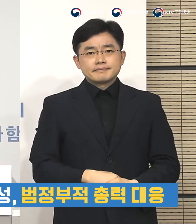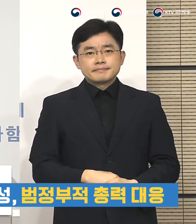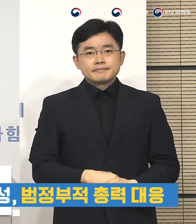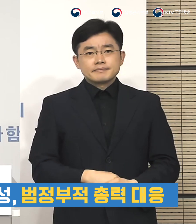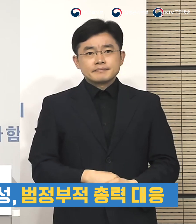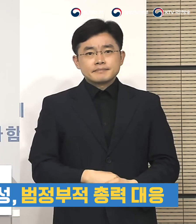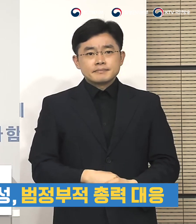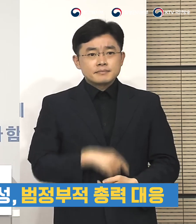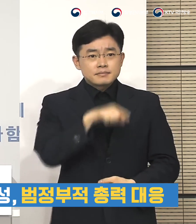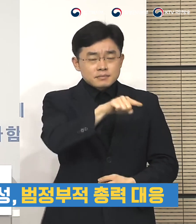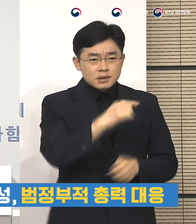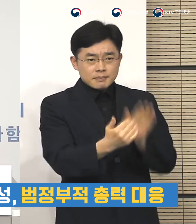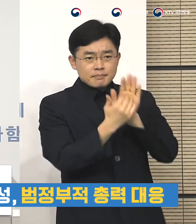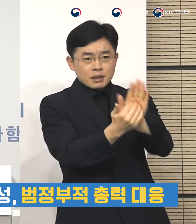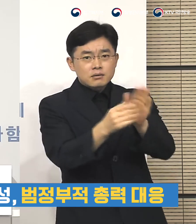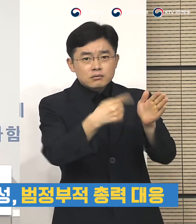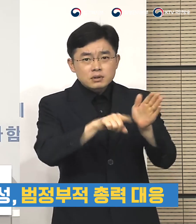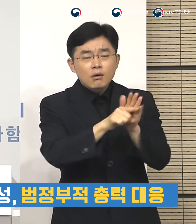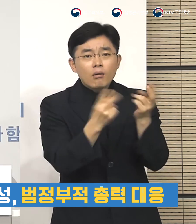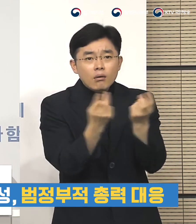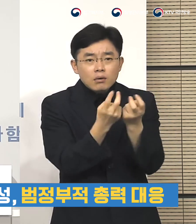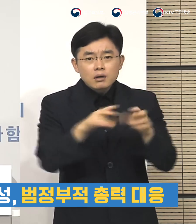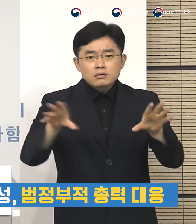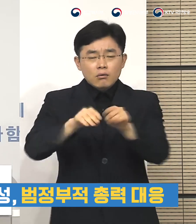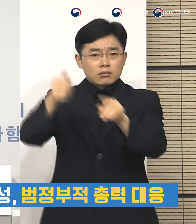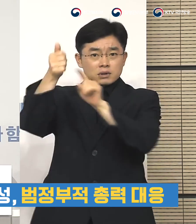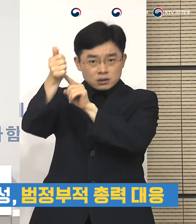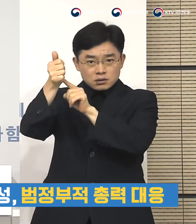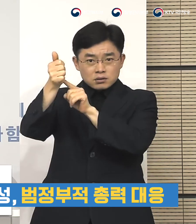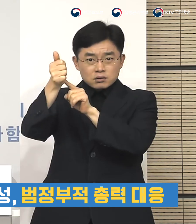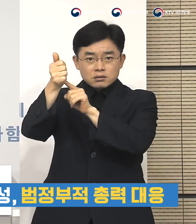확산을 막기 위해 국무총리를 중심으로